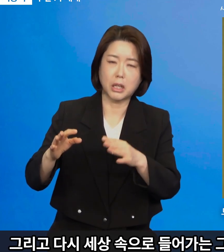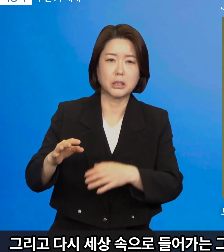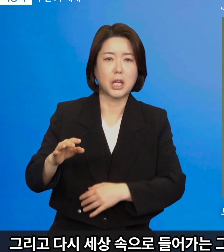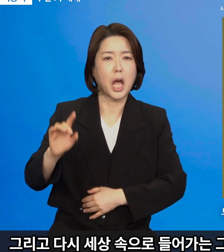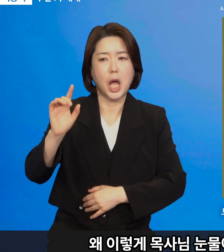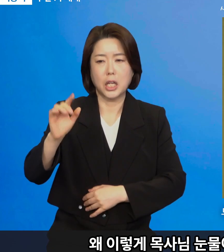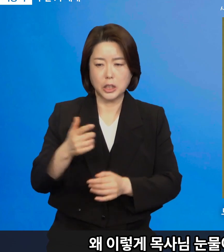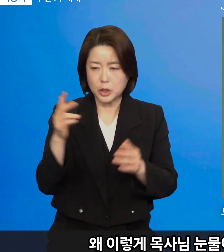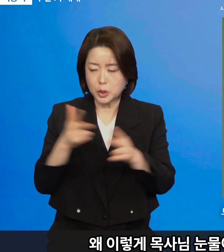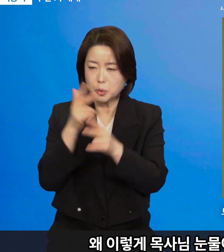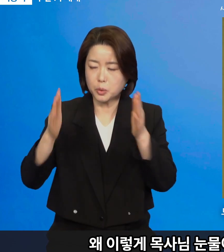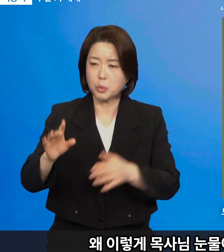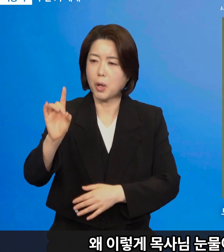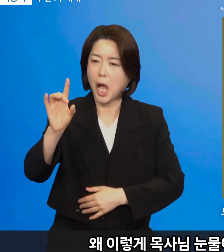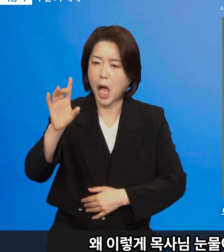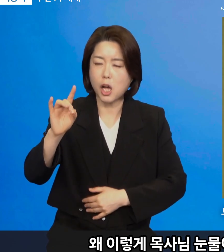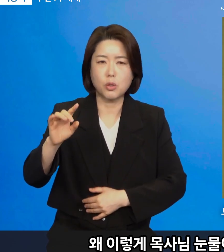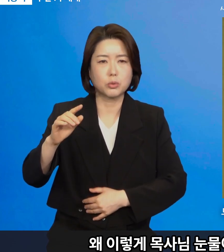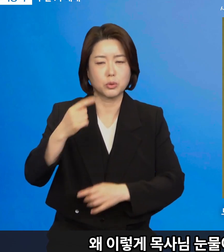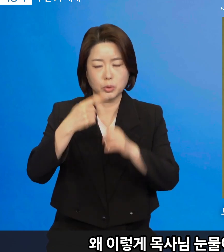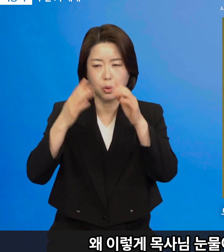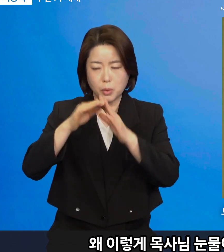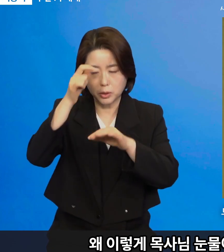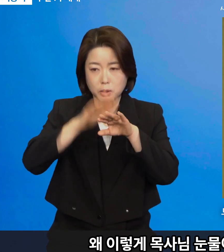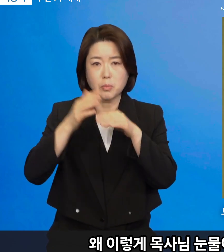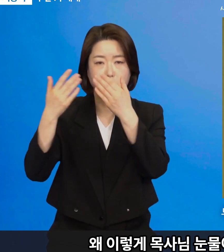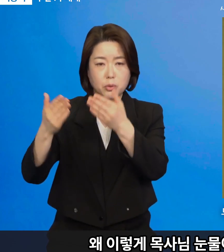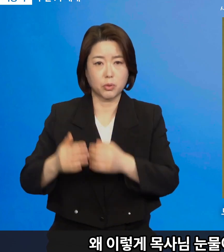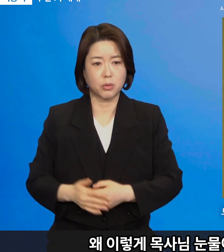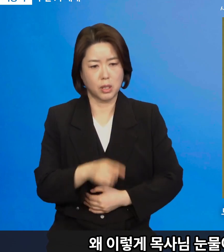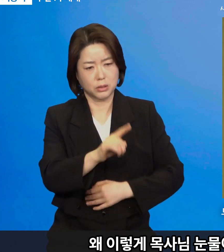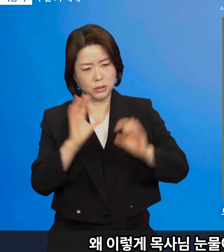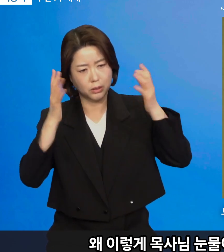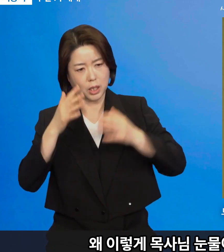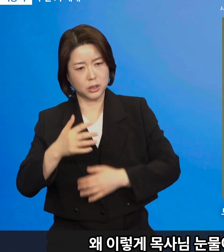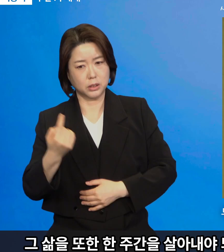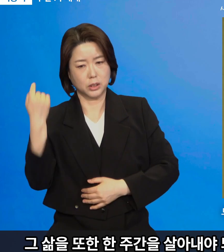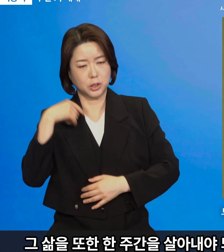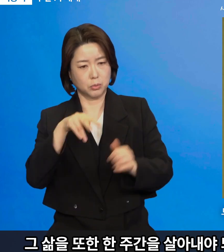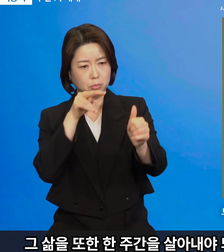아이들의 뒷모습 보는데 왜 이렇게 목사님 눈물이 나는지 모르겠습니다.